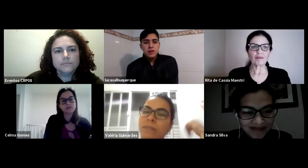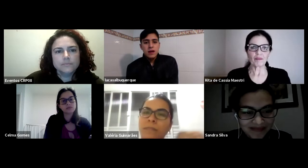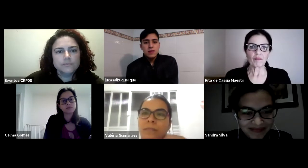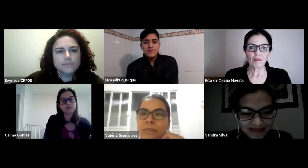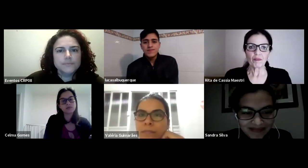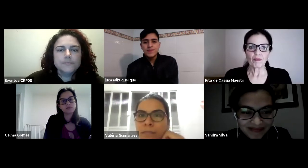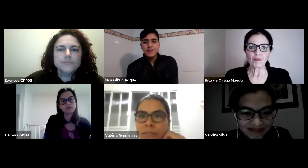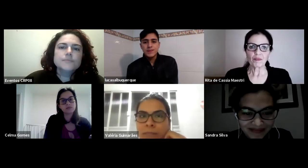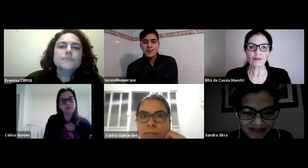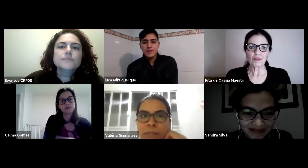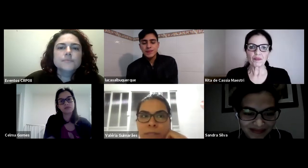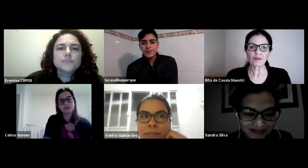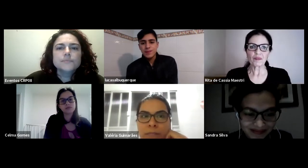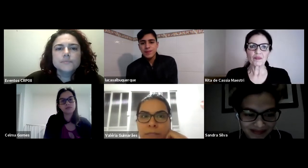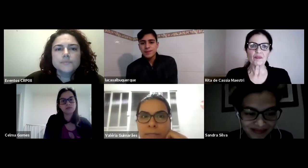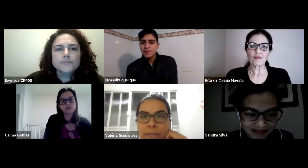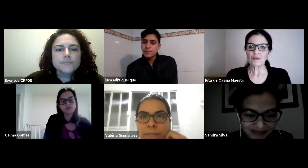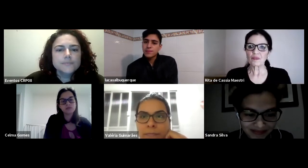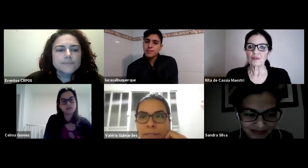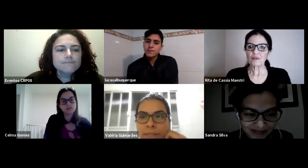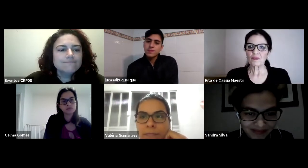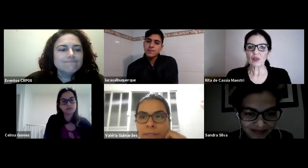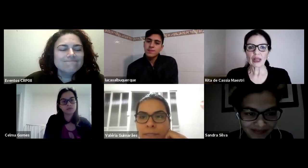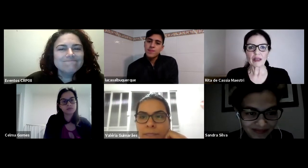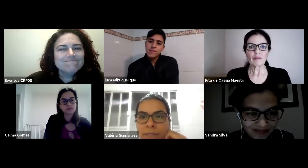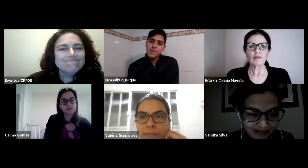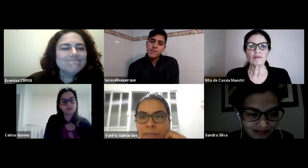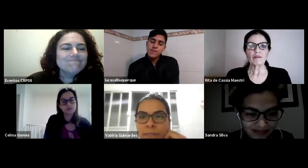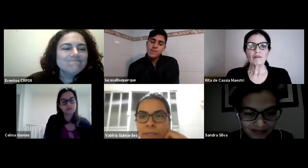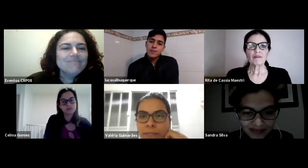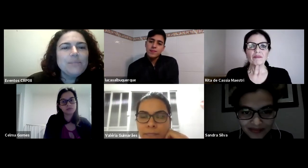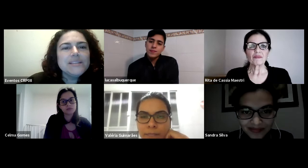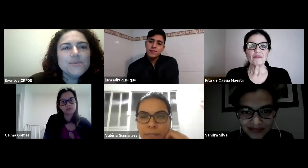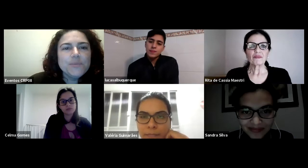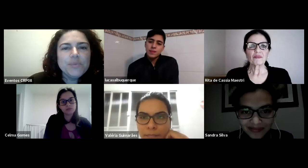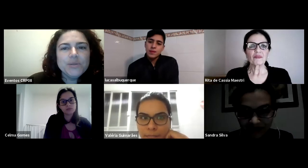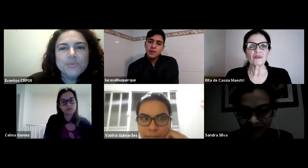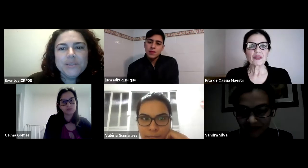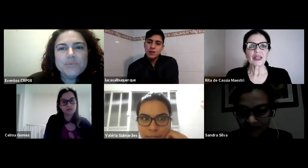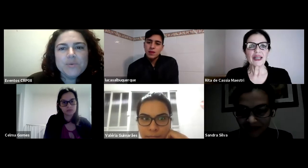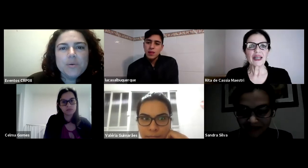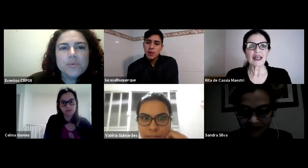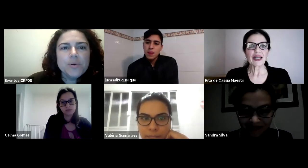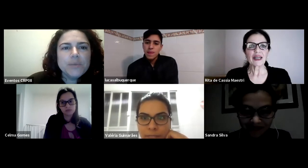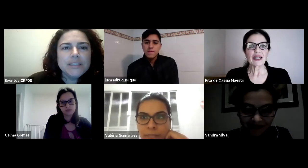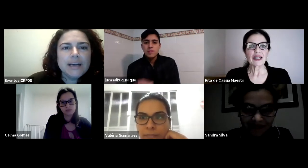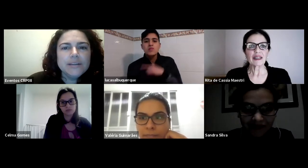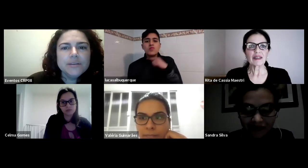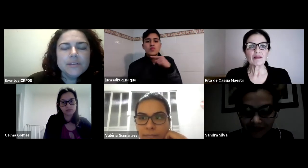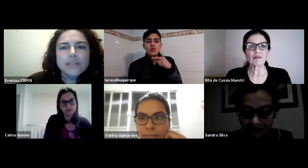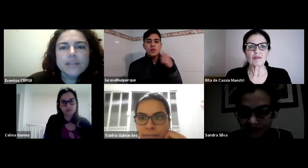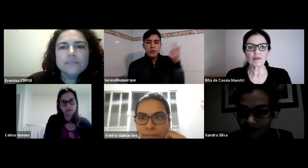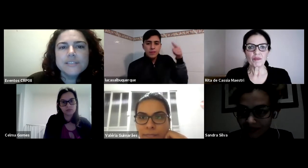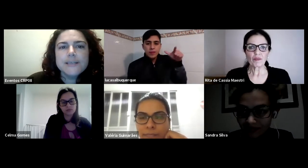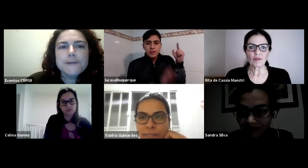seu trabalho. Tem mais alguma pergunta, pessoal? Algum comentário